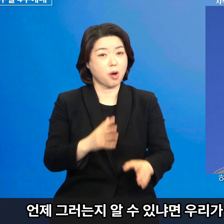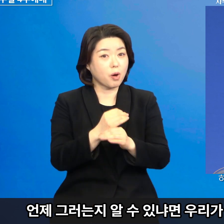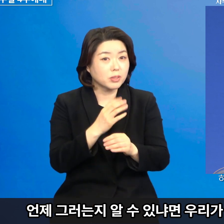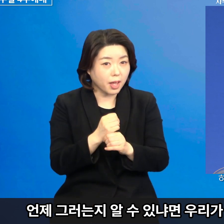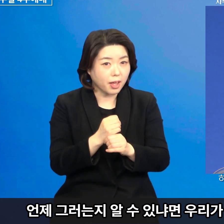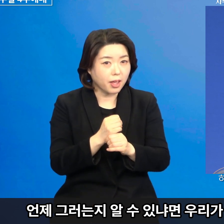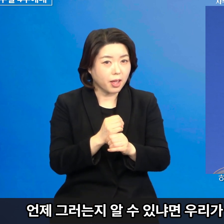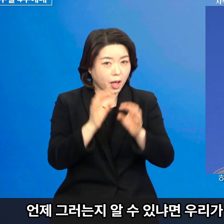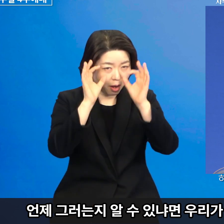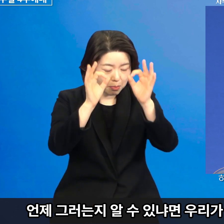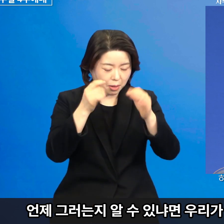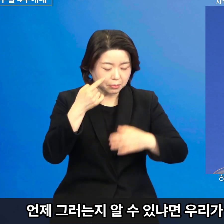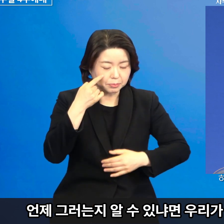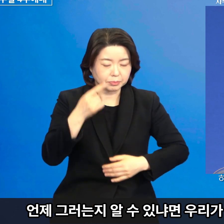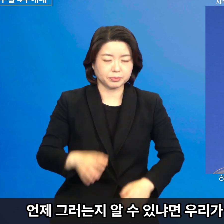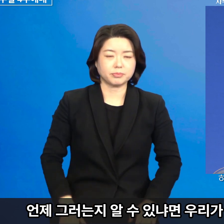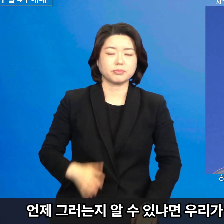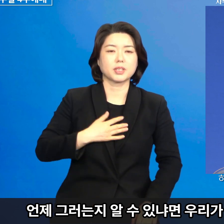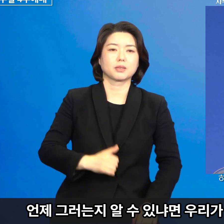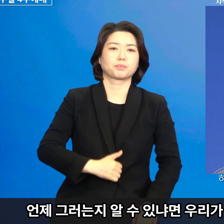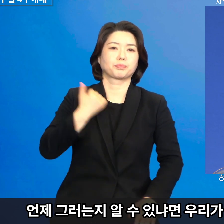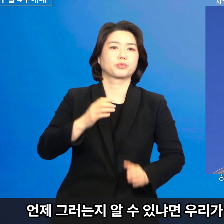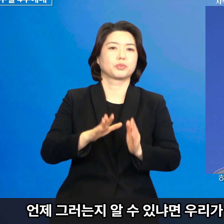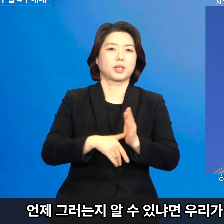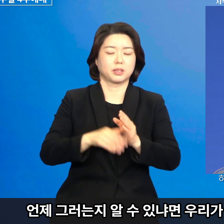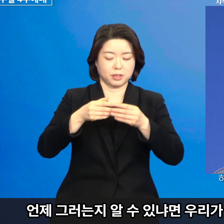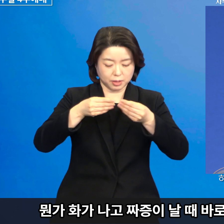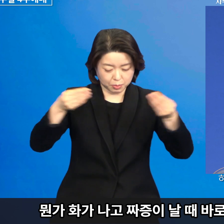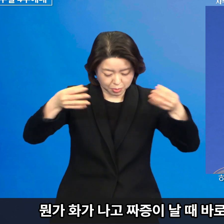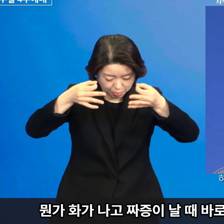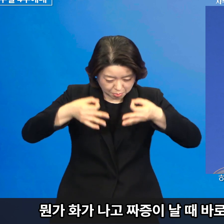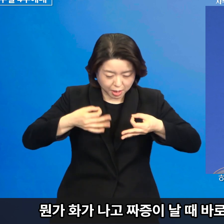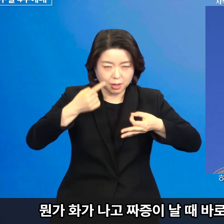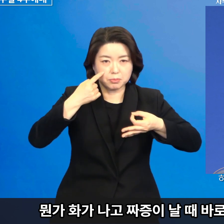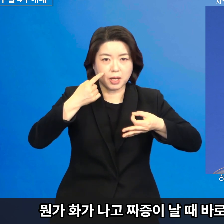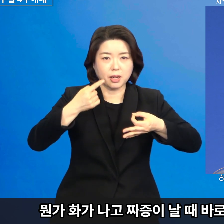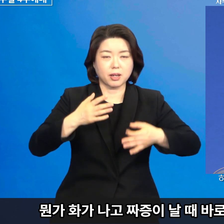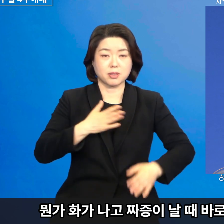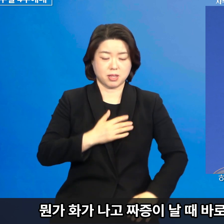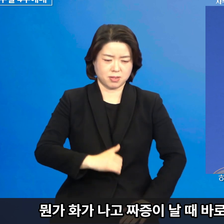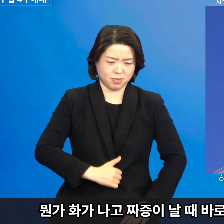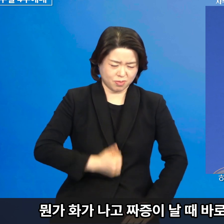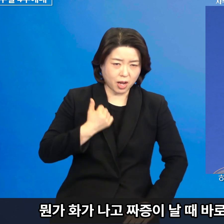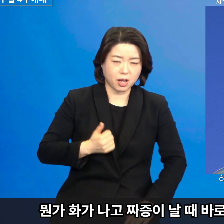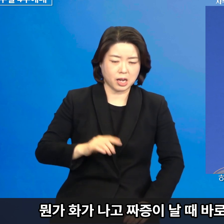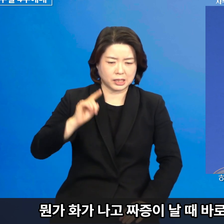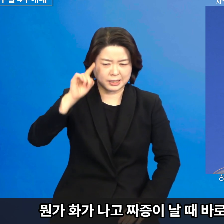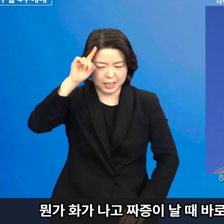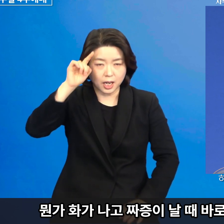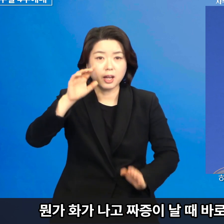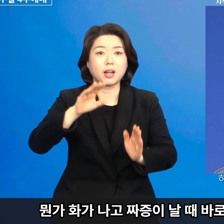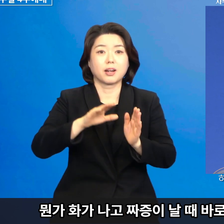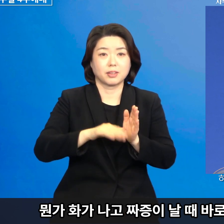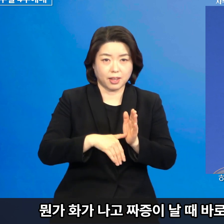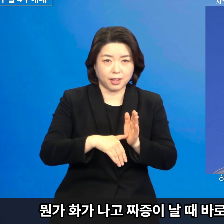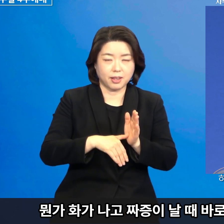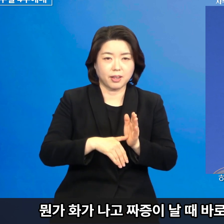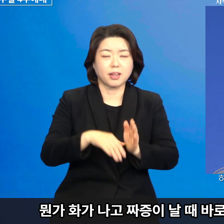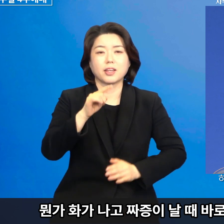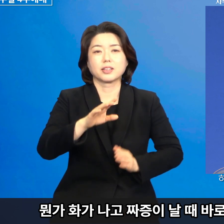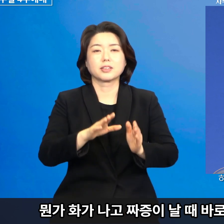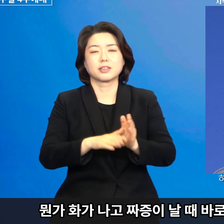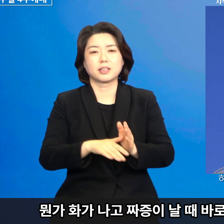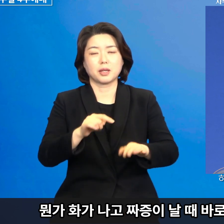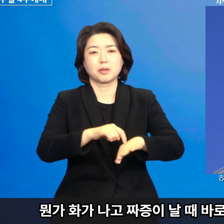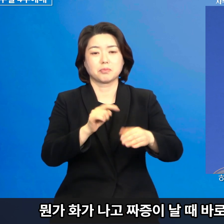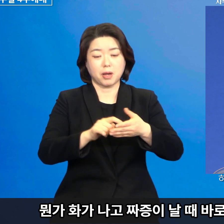있냐면 우리가 분노할 때를 한번 잘 보셔야 돼요. 뭔가 화가 나고 짜증이 날 때 바로 그때가